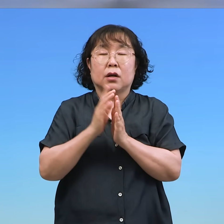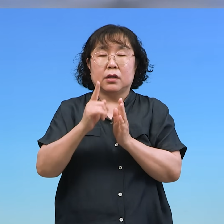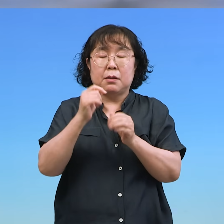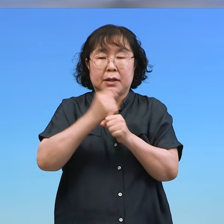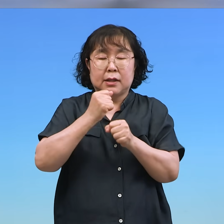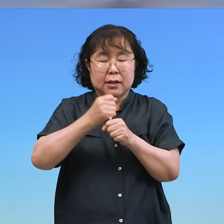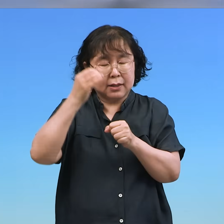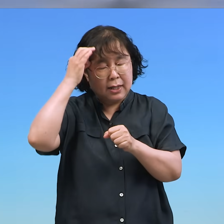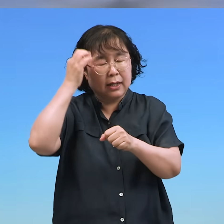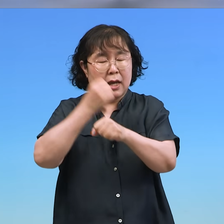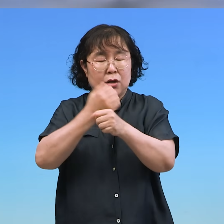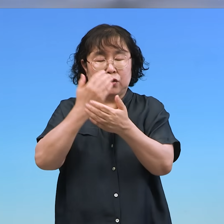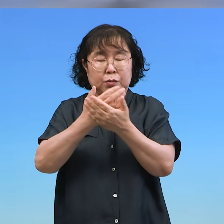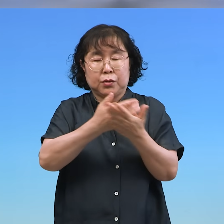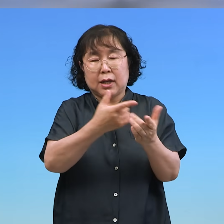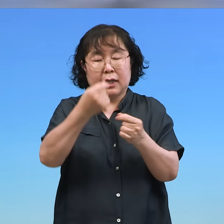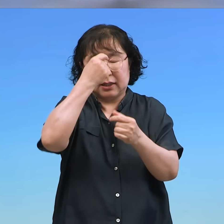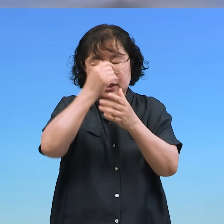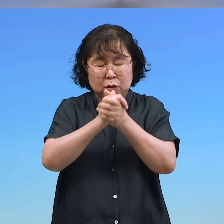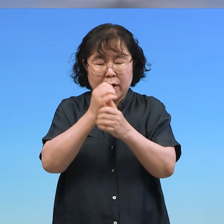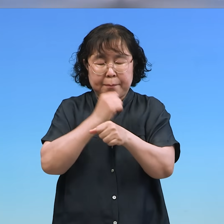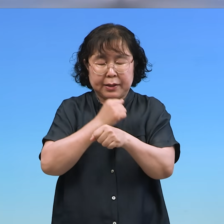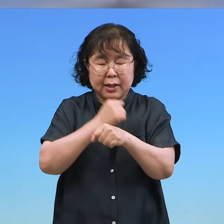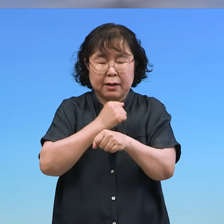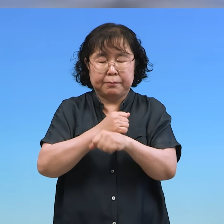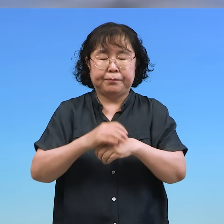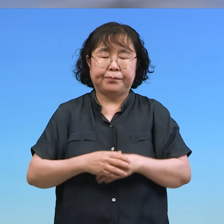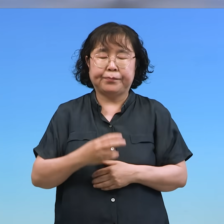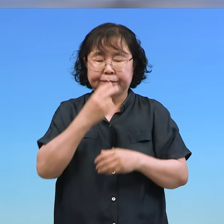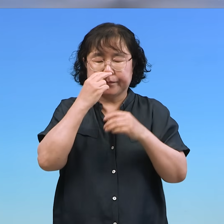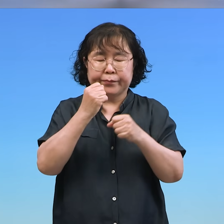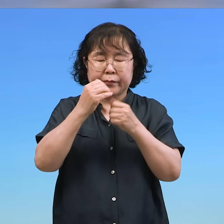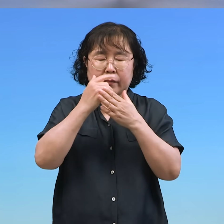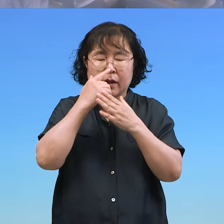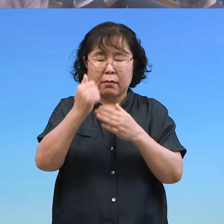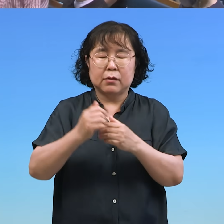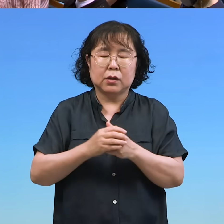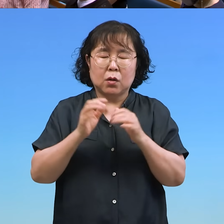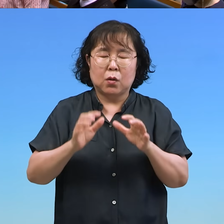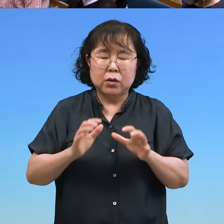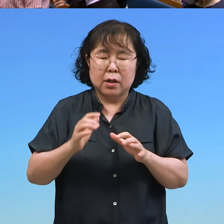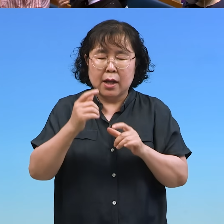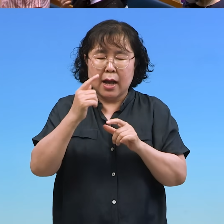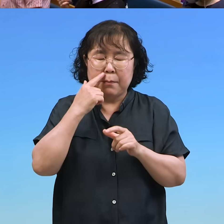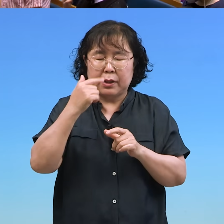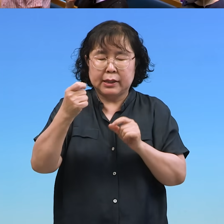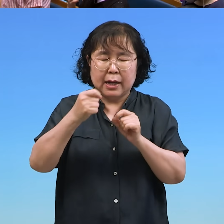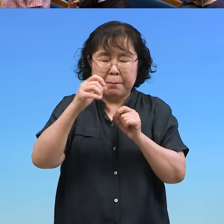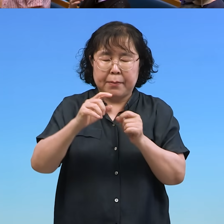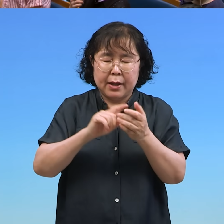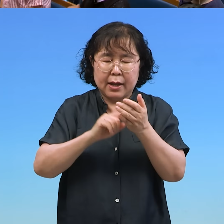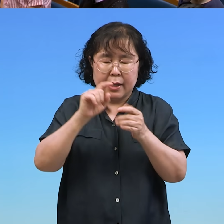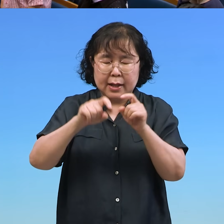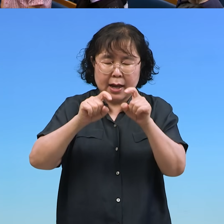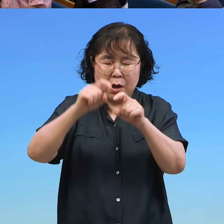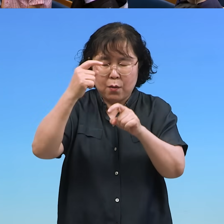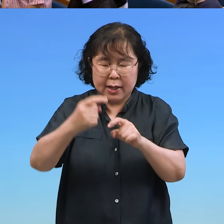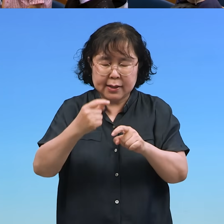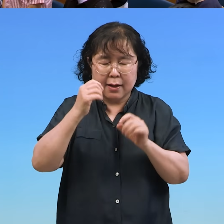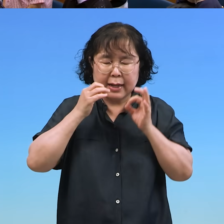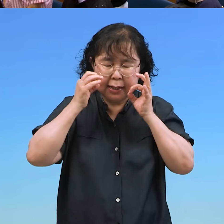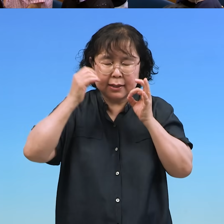하여 주시옵소서. 통성으로 같이 기도하시겠습니다. 살아계신 하나님 아버지, 오늘 아버지 앞에 나와